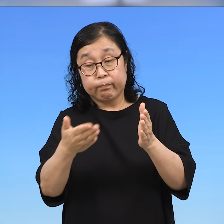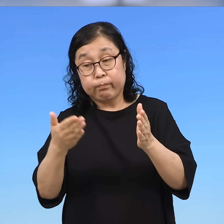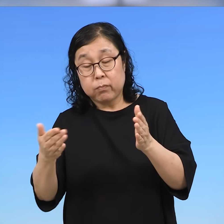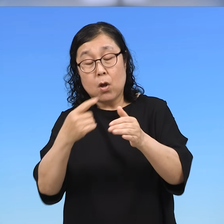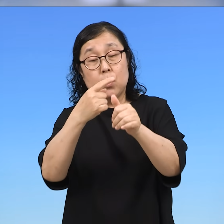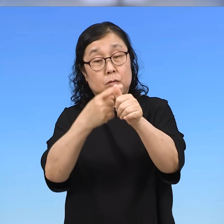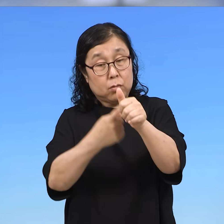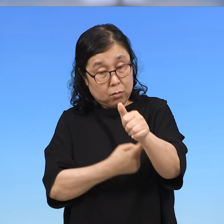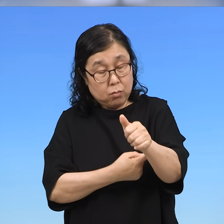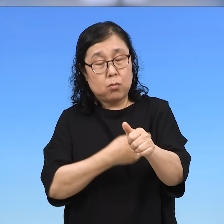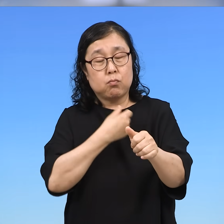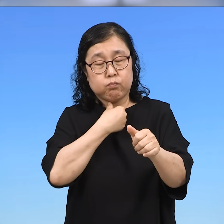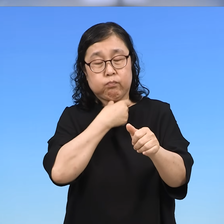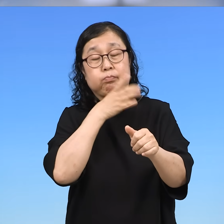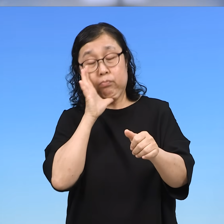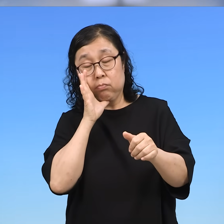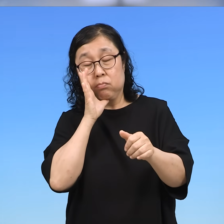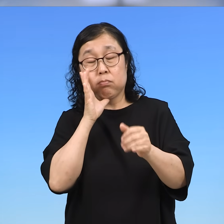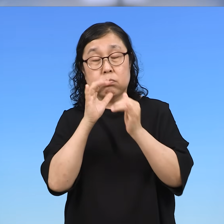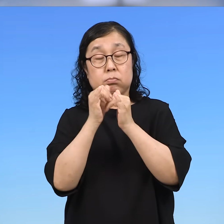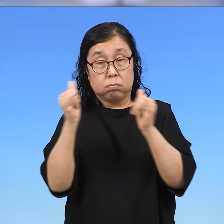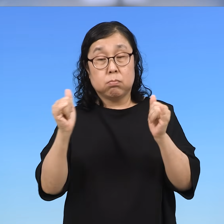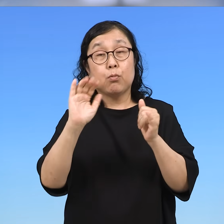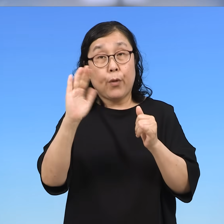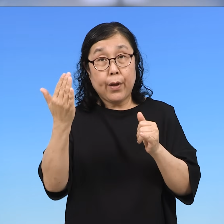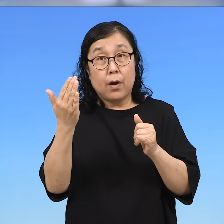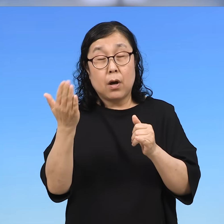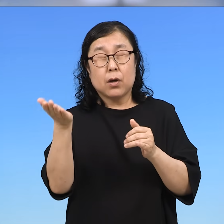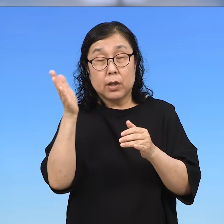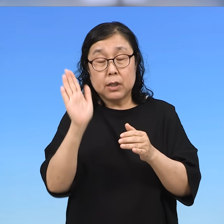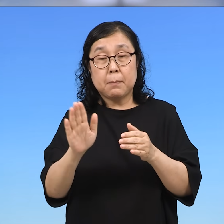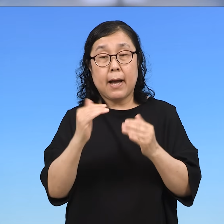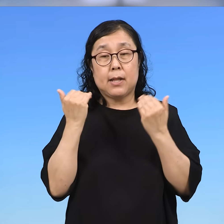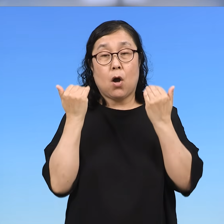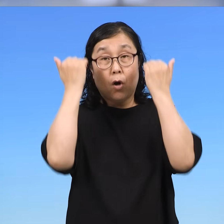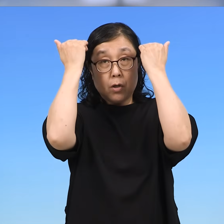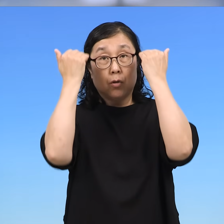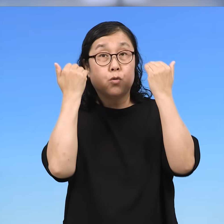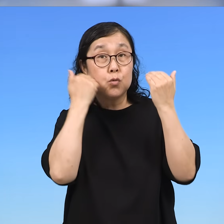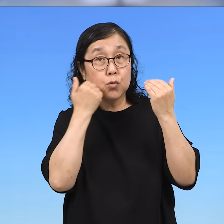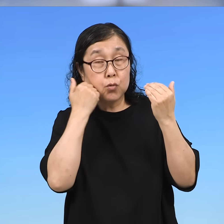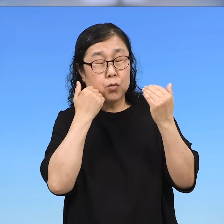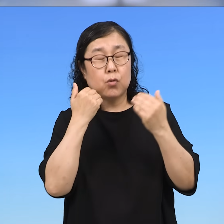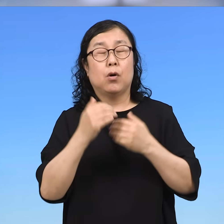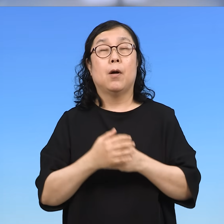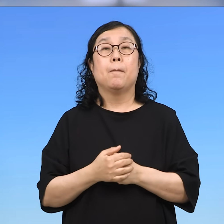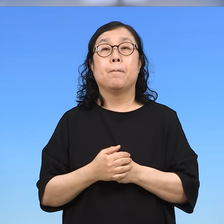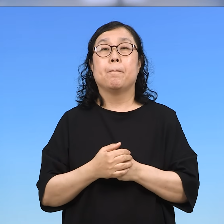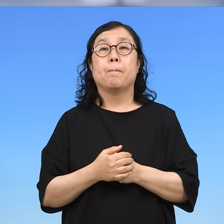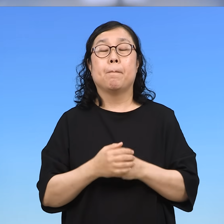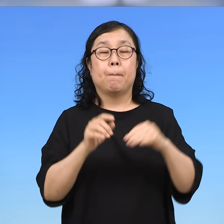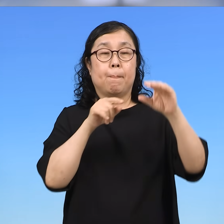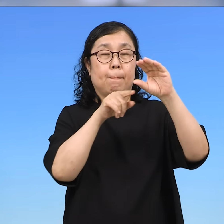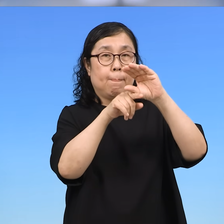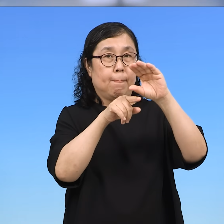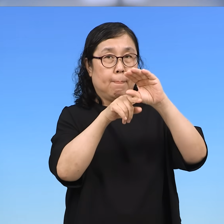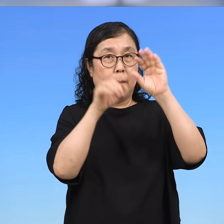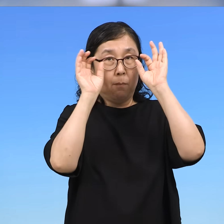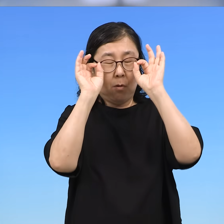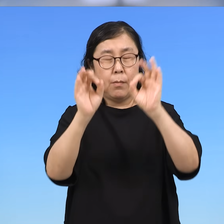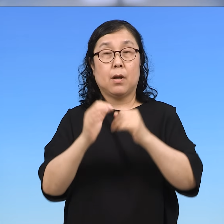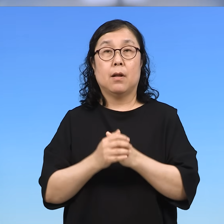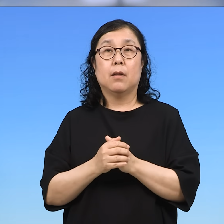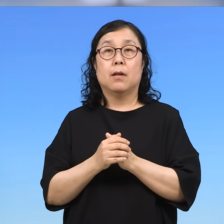지나면 저절로 노인이 되는 거거든요. 그럼 여기에 반해서 어른은 어떤 사람인가? 국어사전에서